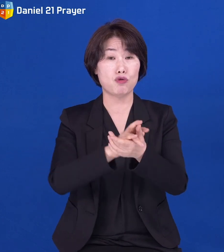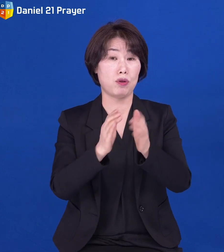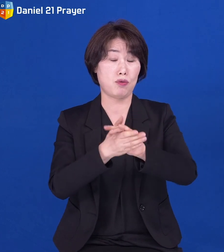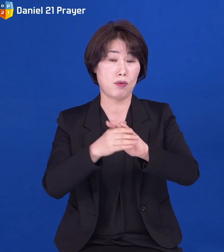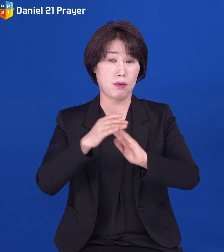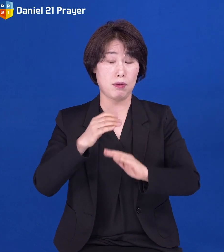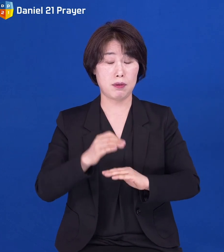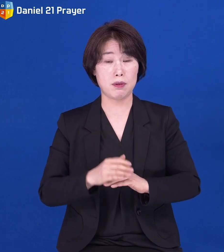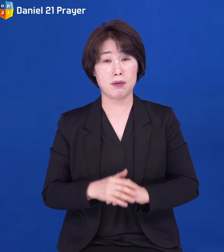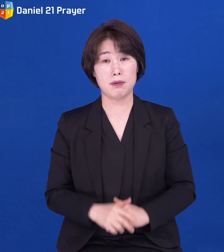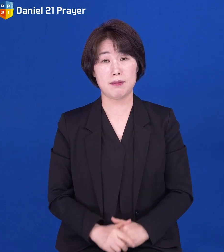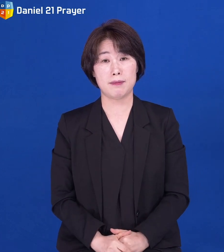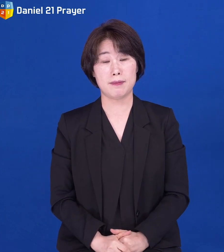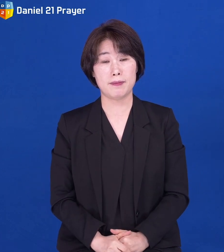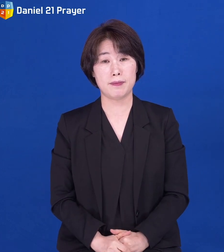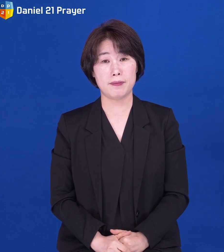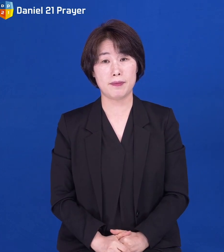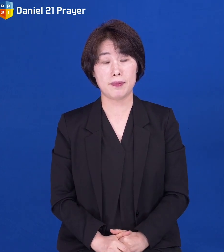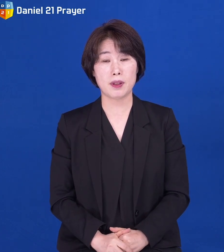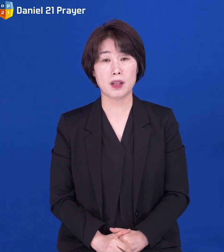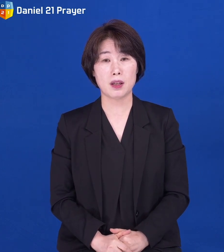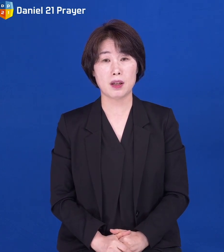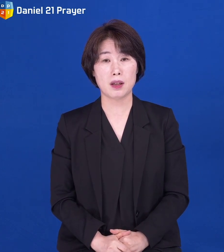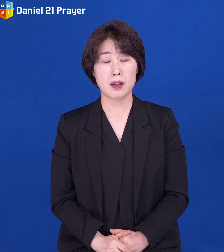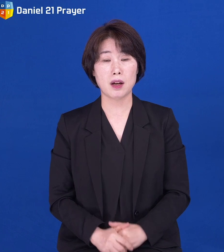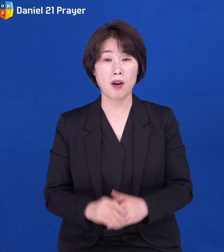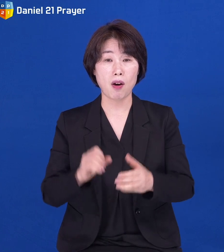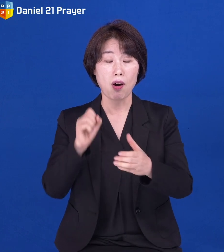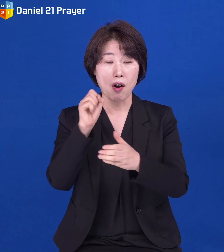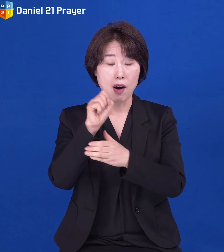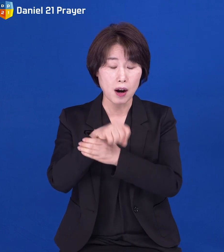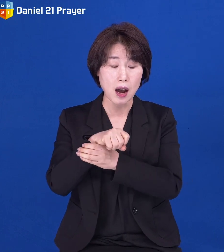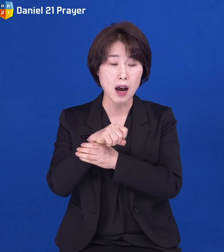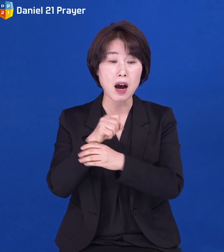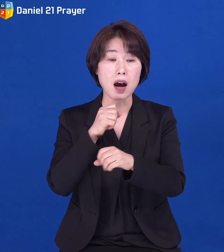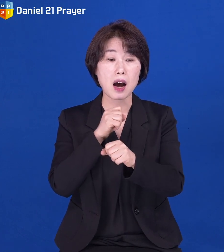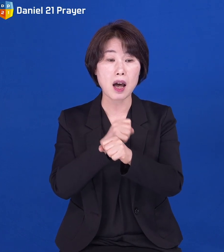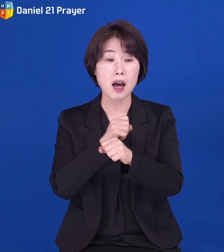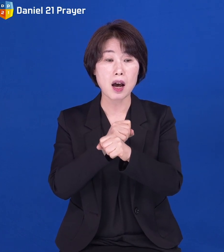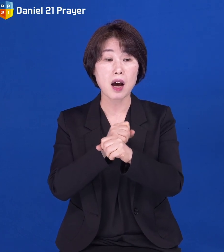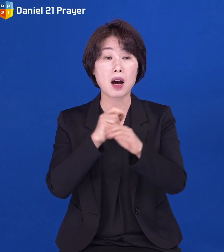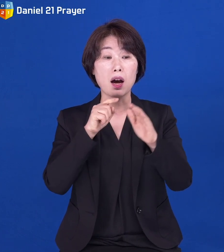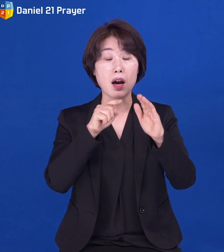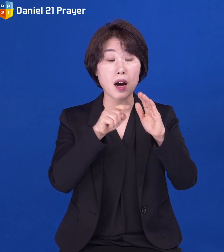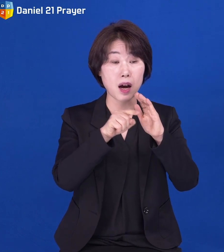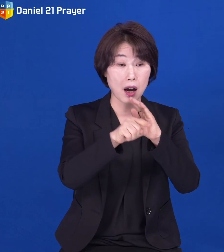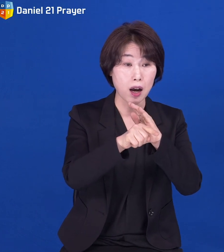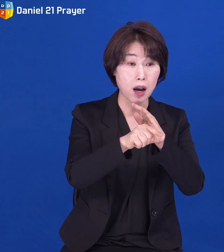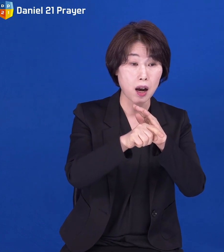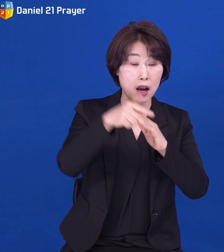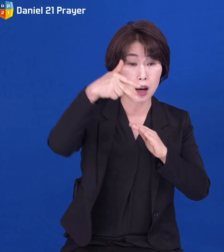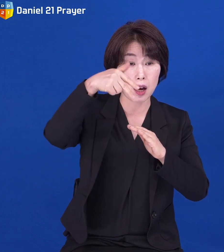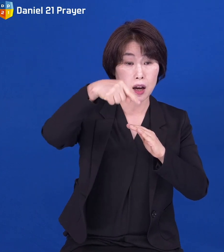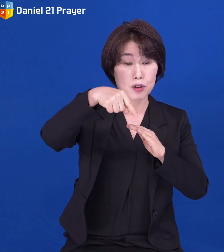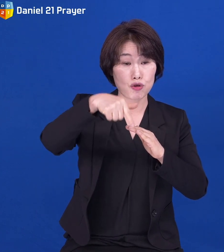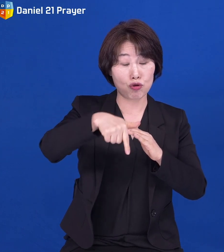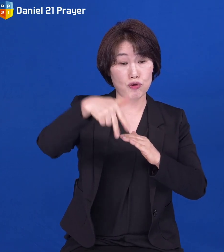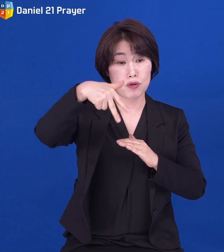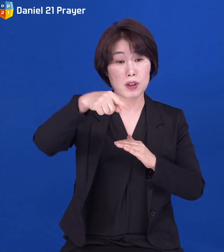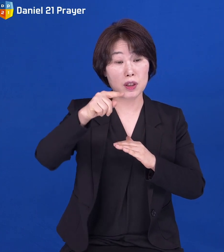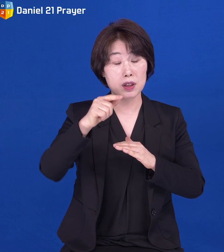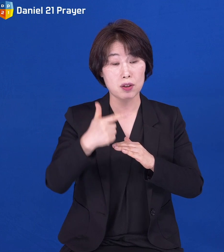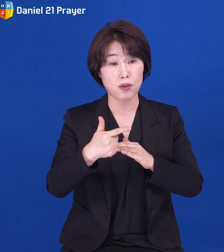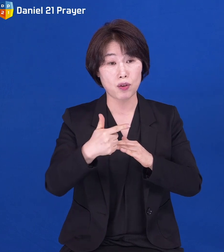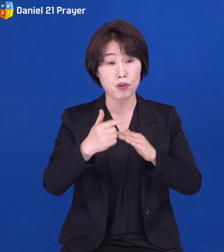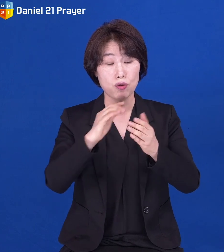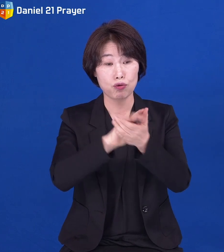비싼 곳이었는데 그것도 이제 허락을 받고 이제 갔어야 되는 상황이 생겼었고 그래서 이제 죽전이라는 곳을 이사를 가서 거기 유치원을 이제